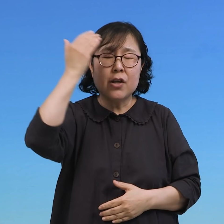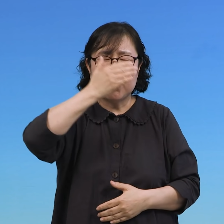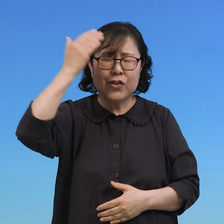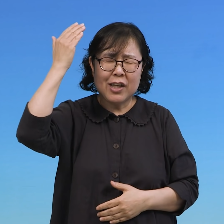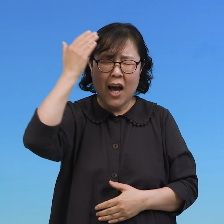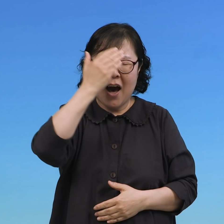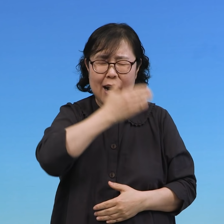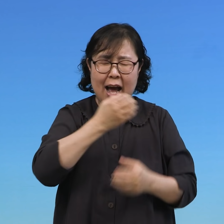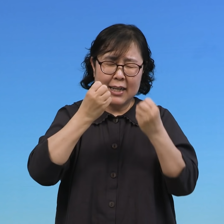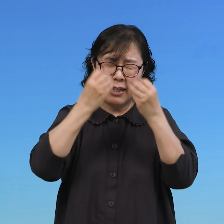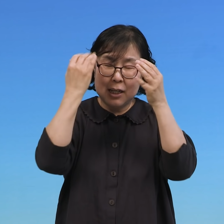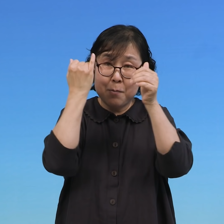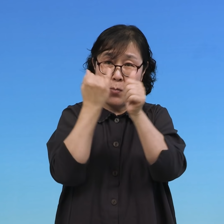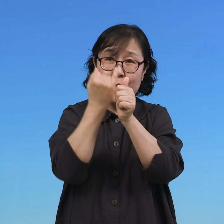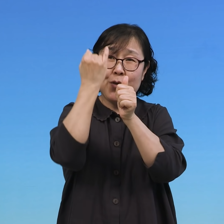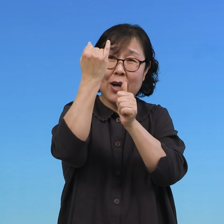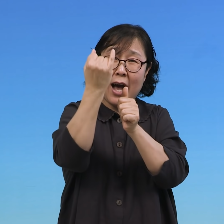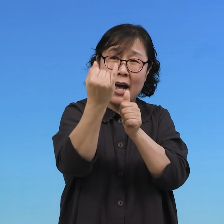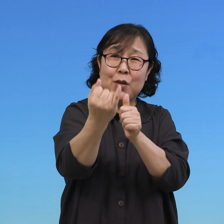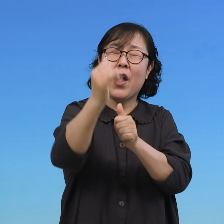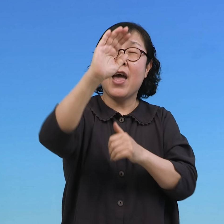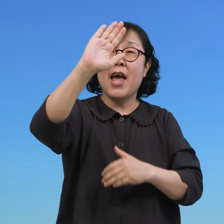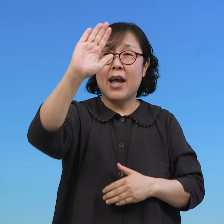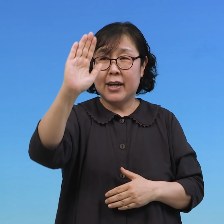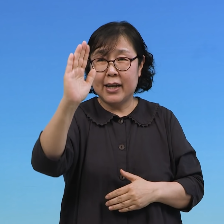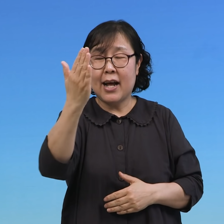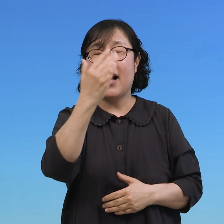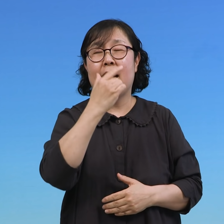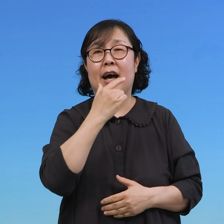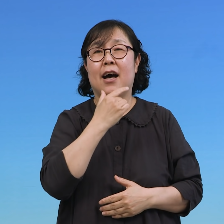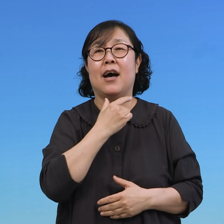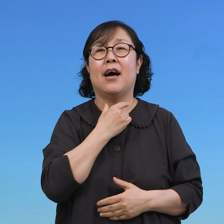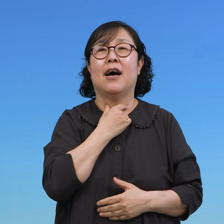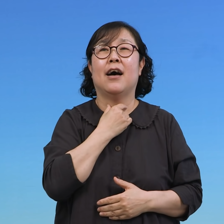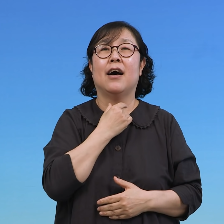주의 순결한 신부가 되리라